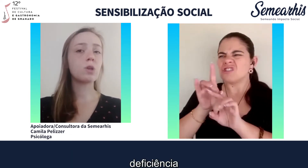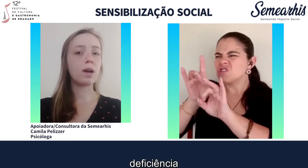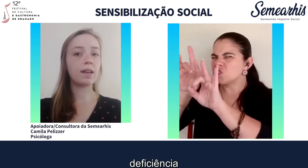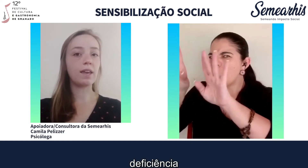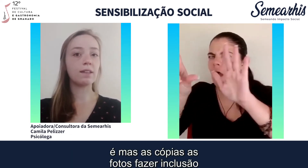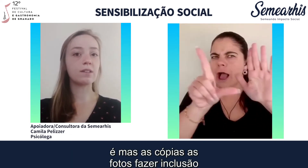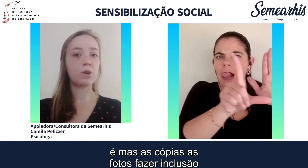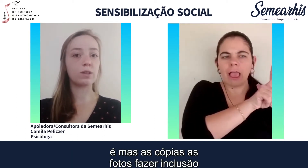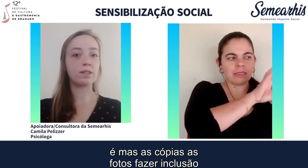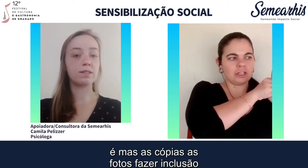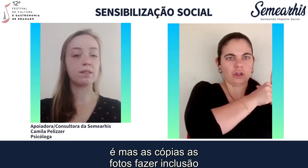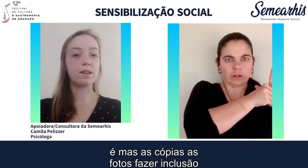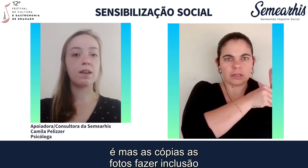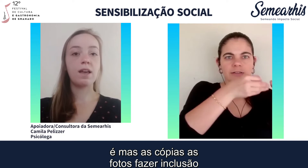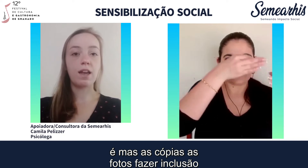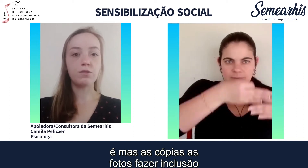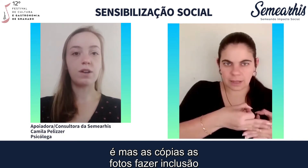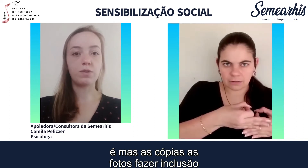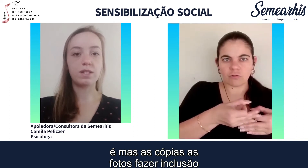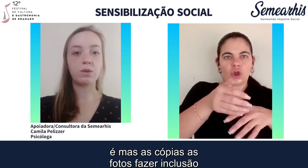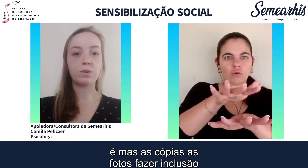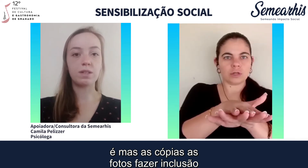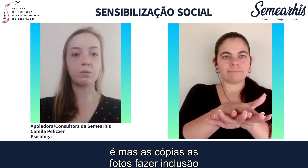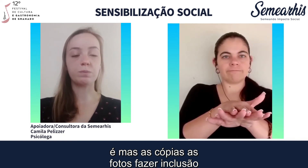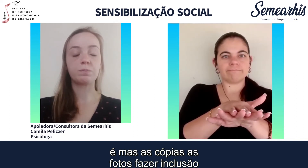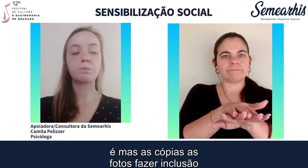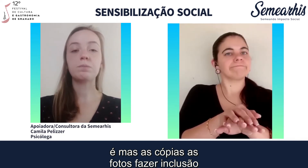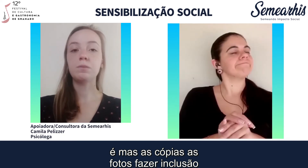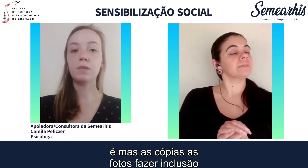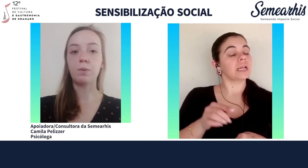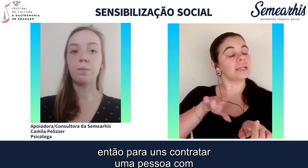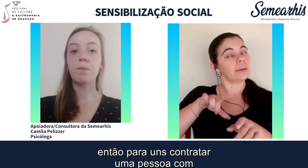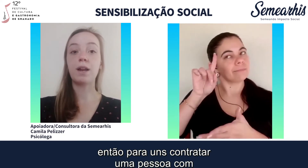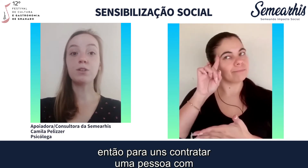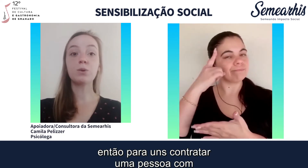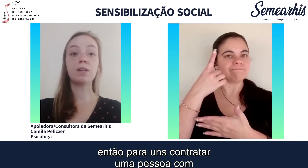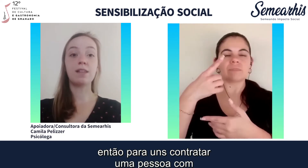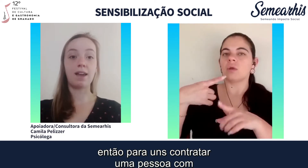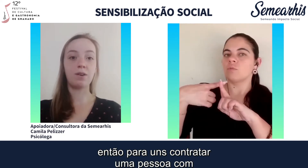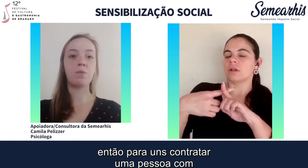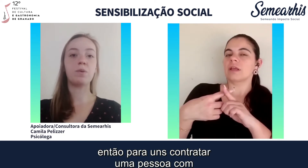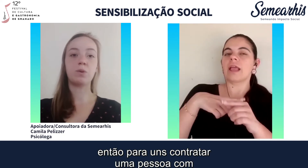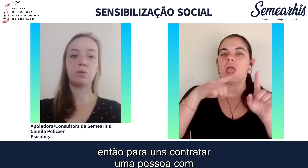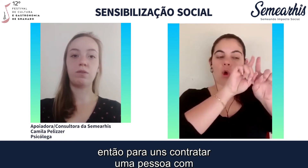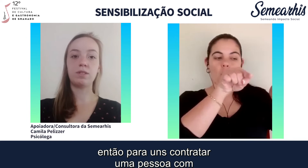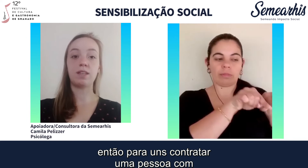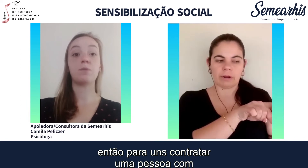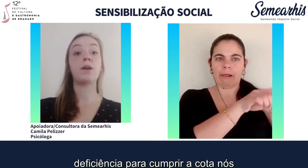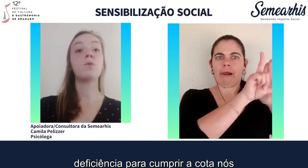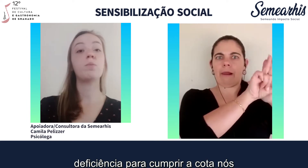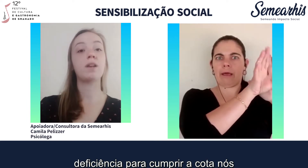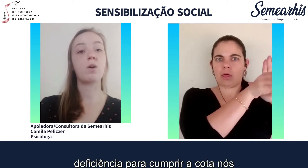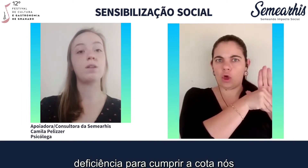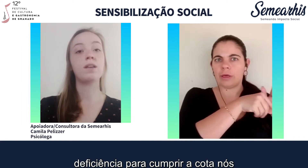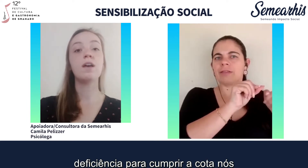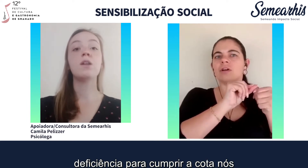Mas só a Lei das Cotas é de fato fazer inclusão? Então, para além de contratar uma pessoa com deficiência para